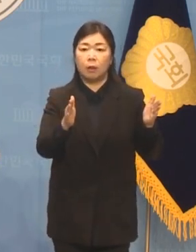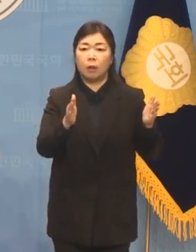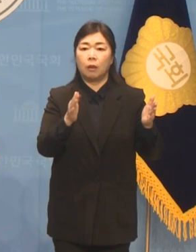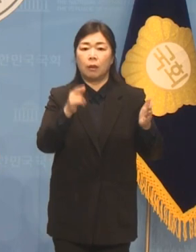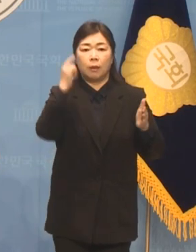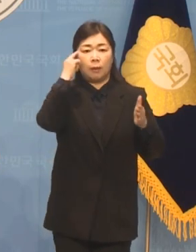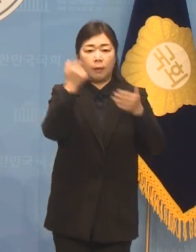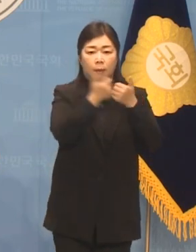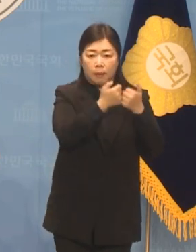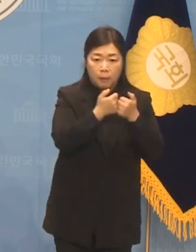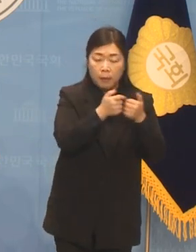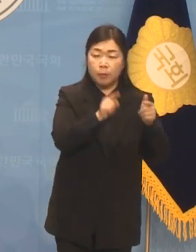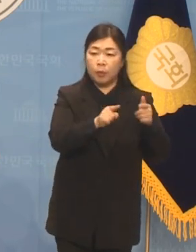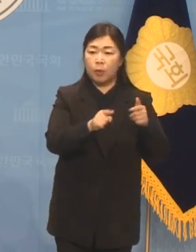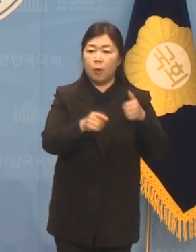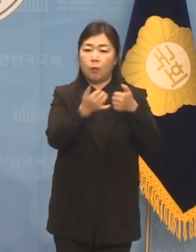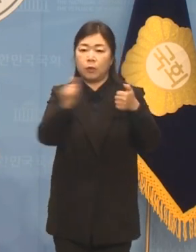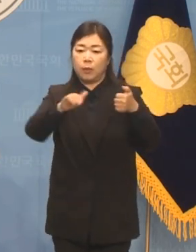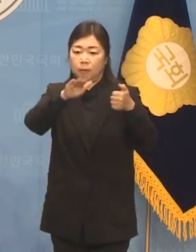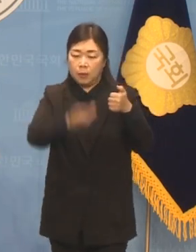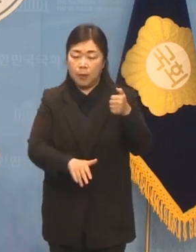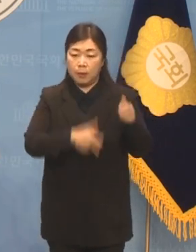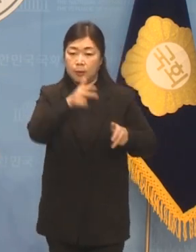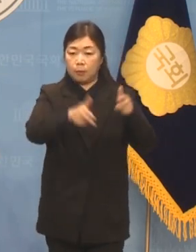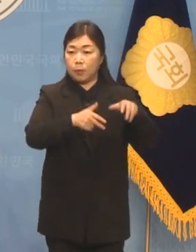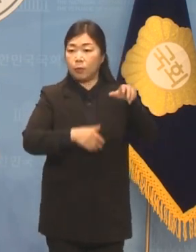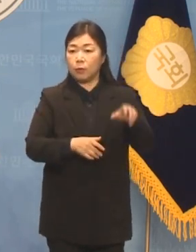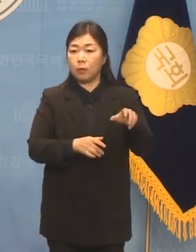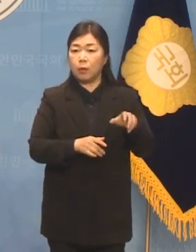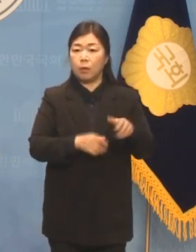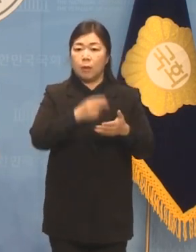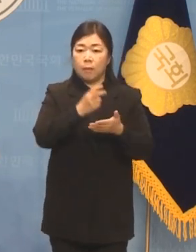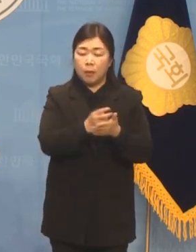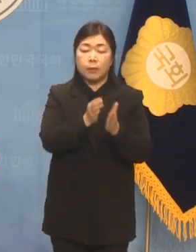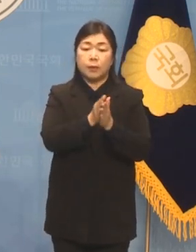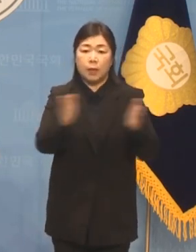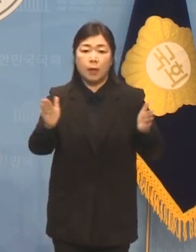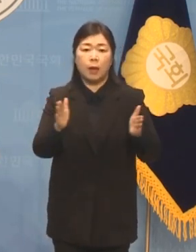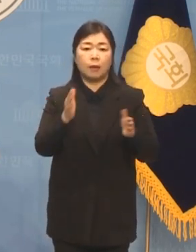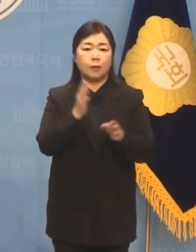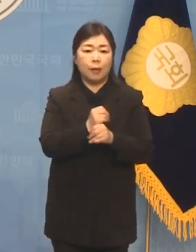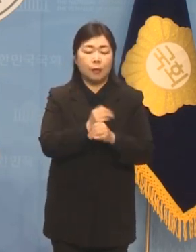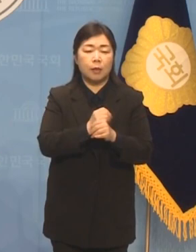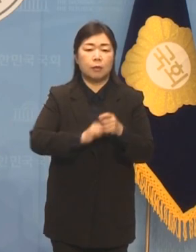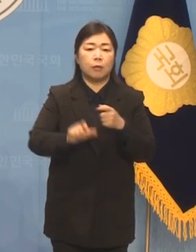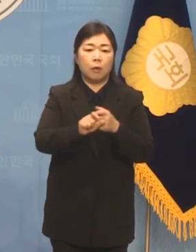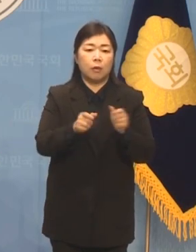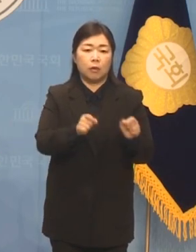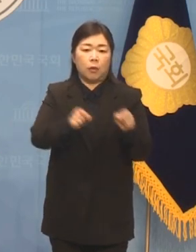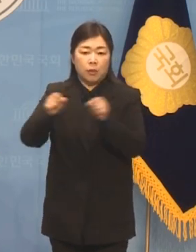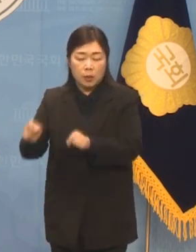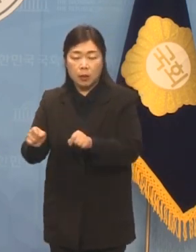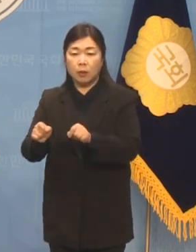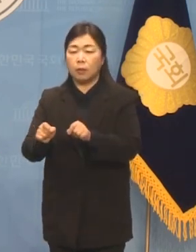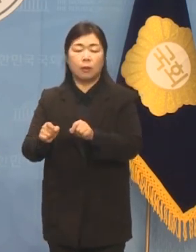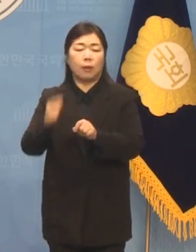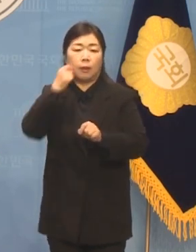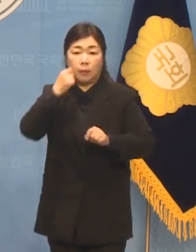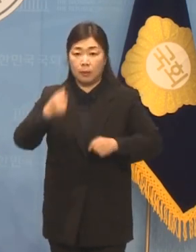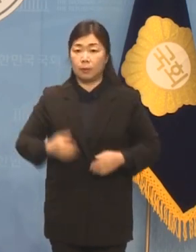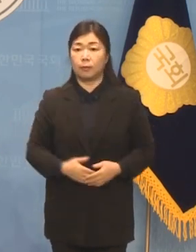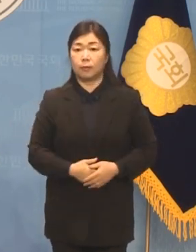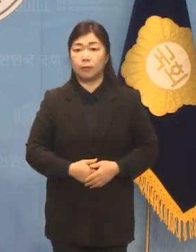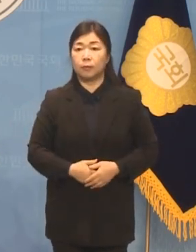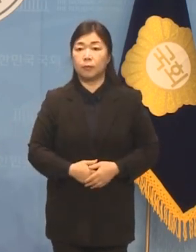민주당이 50인 미만 사업장에 대한 유예를 다시 검토하는 것은 결코 있을 수 없는 일입니다.